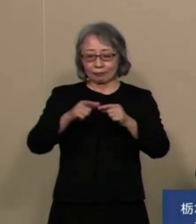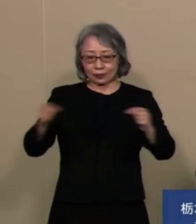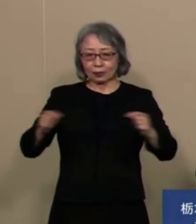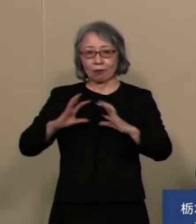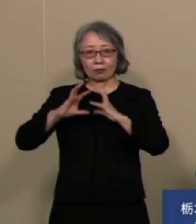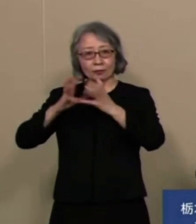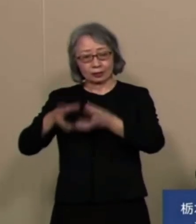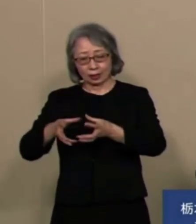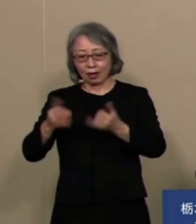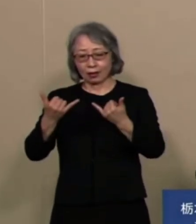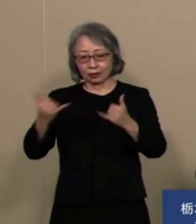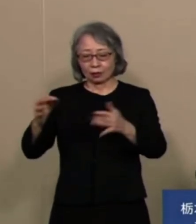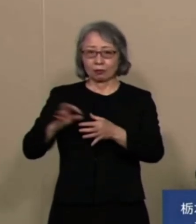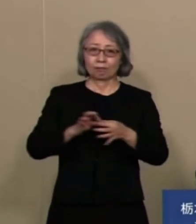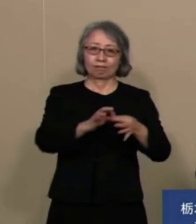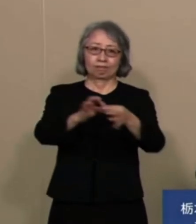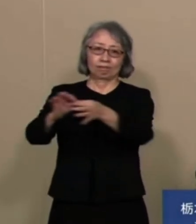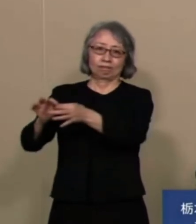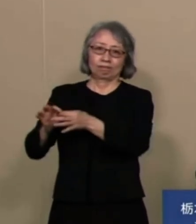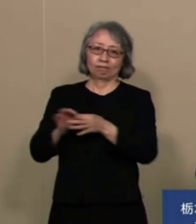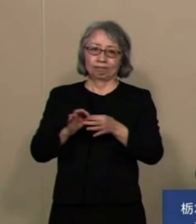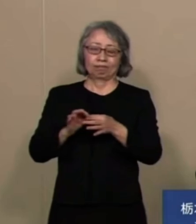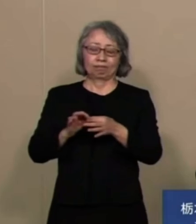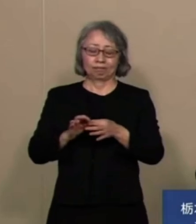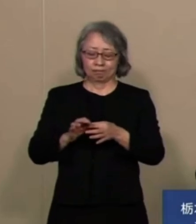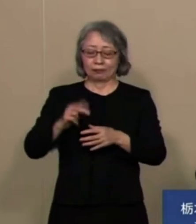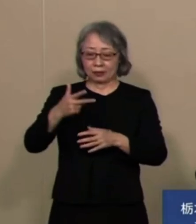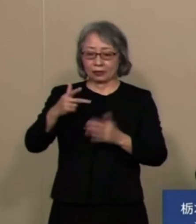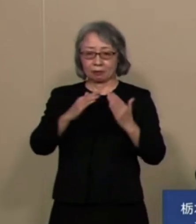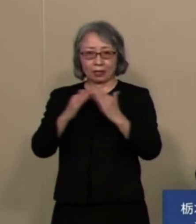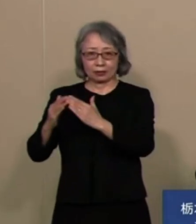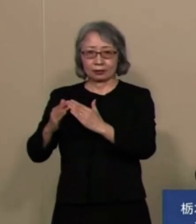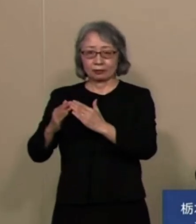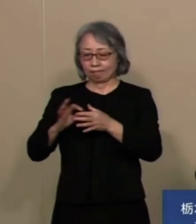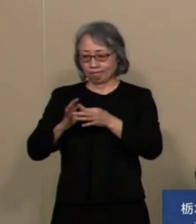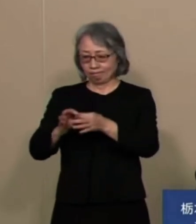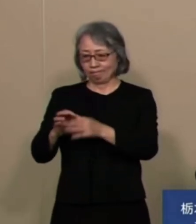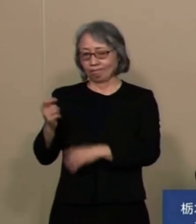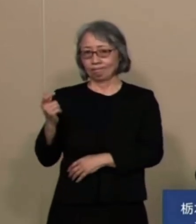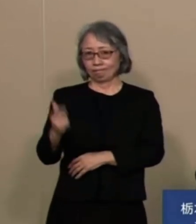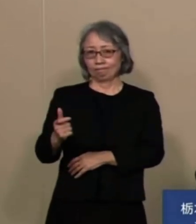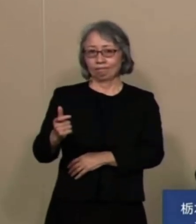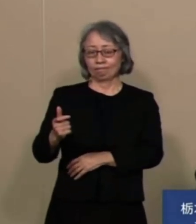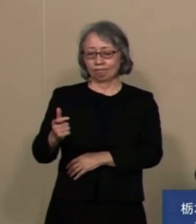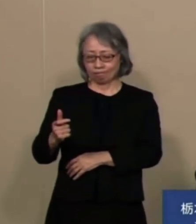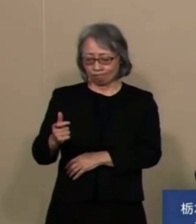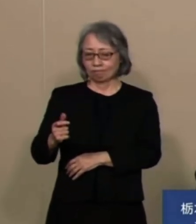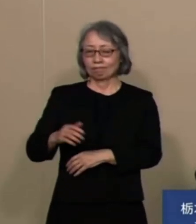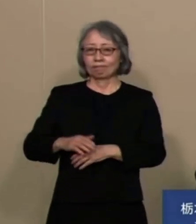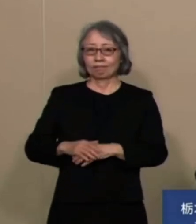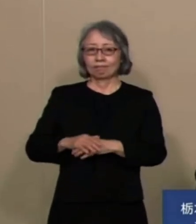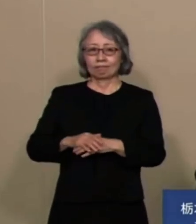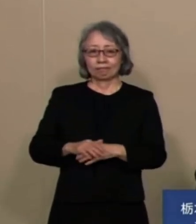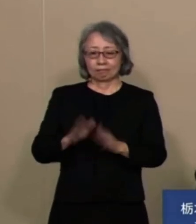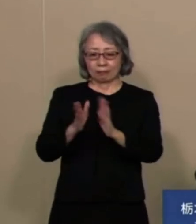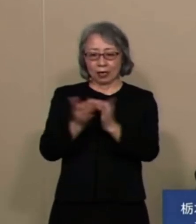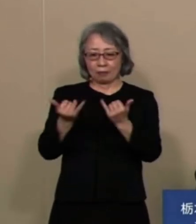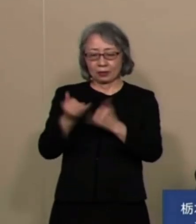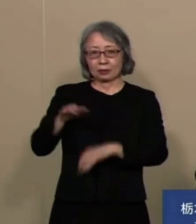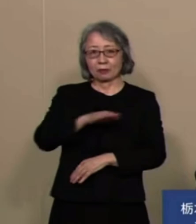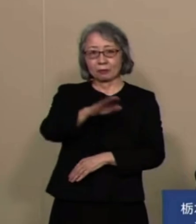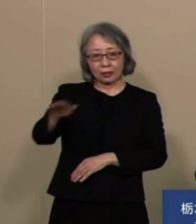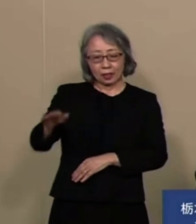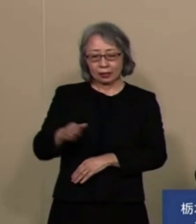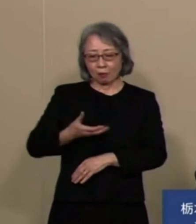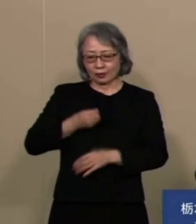気づいてきた国内外の多くの人脈死町との強い繋がりそして何より県民の